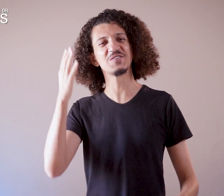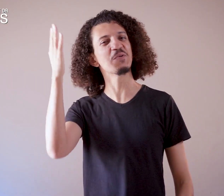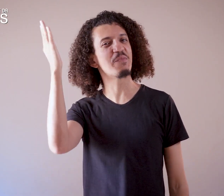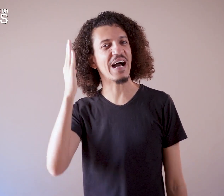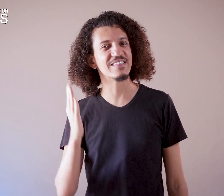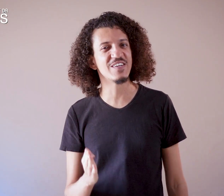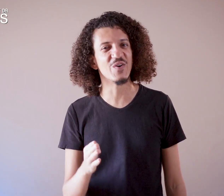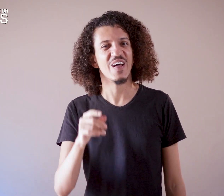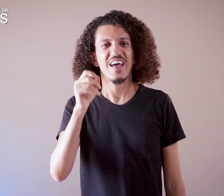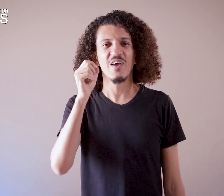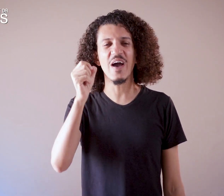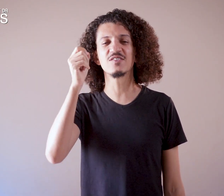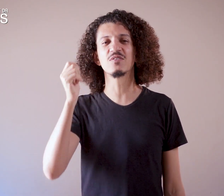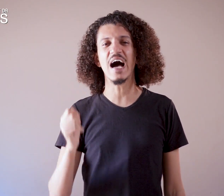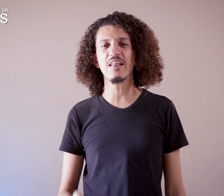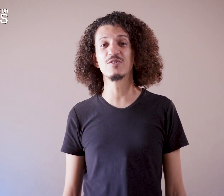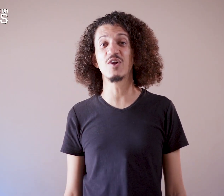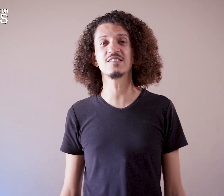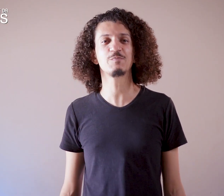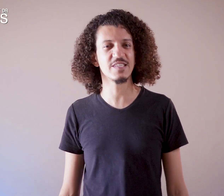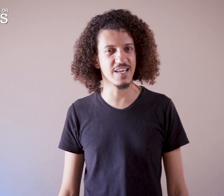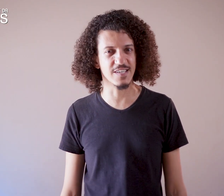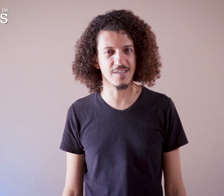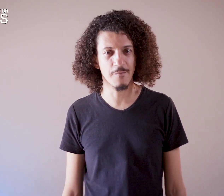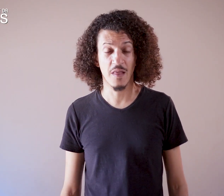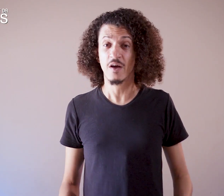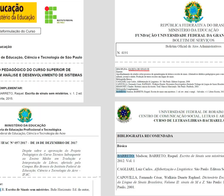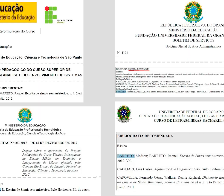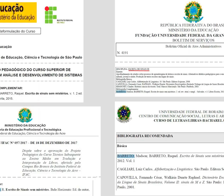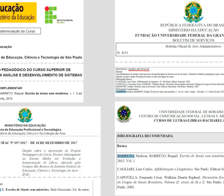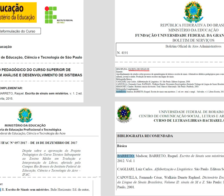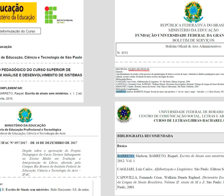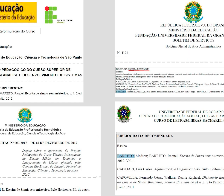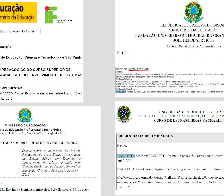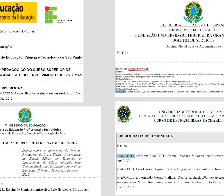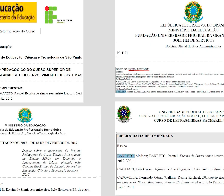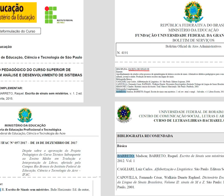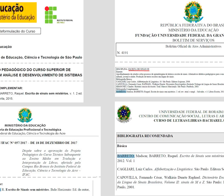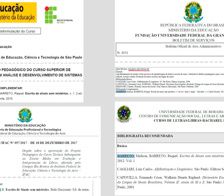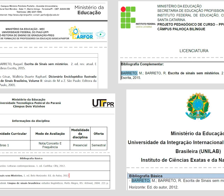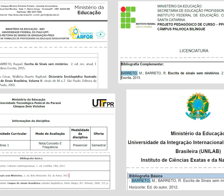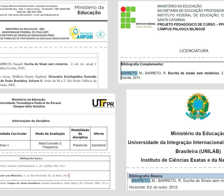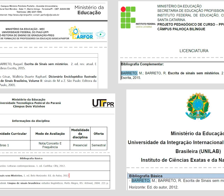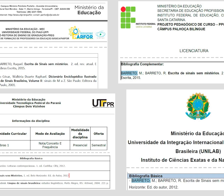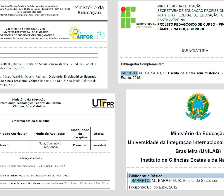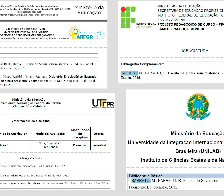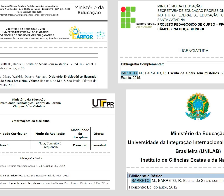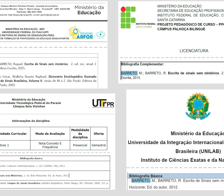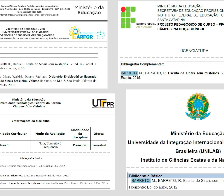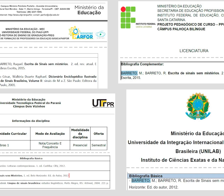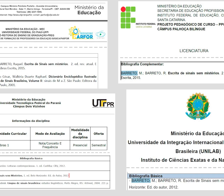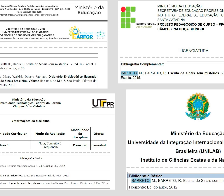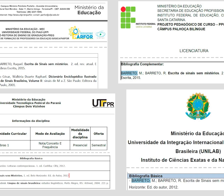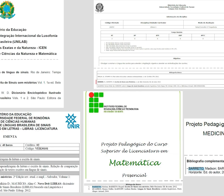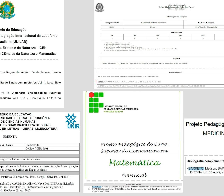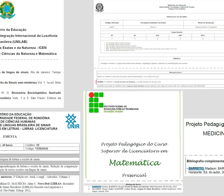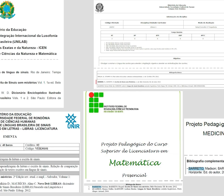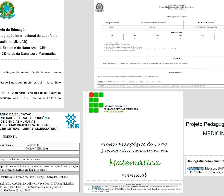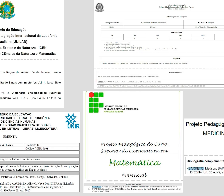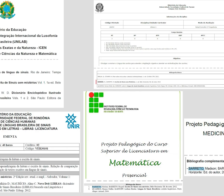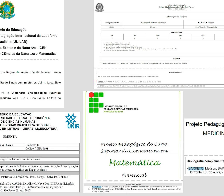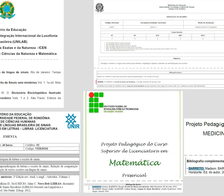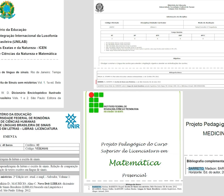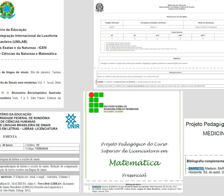o nosso Brasil e o resultado de nossas pesquisas. Nosso livro acabou se tornando por referência